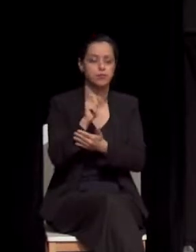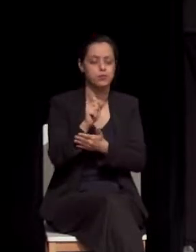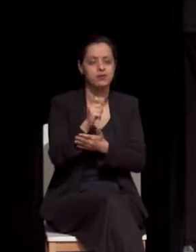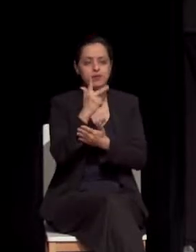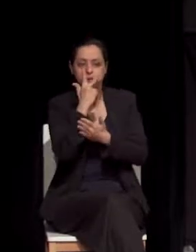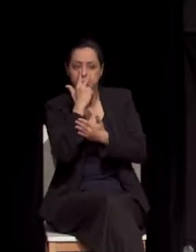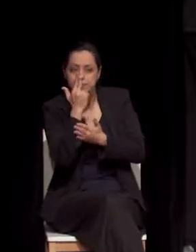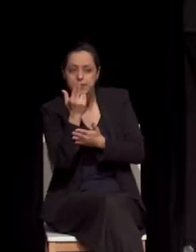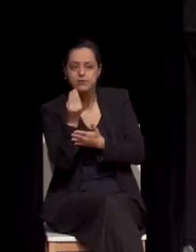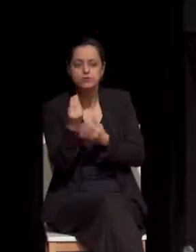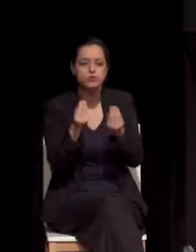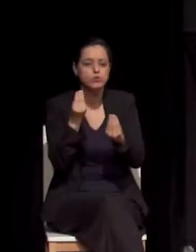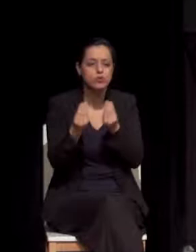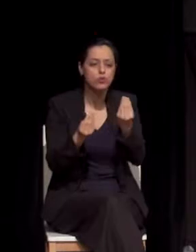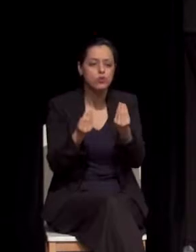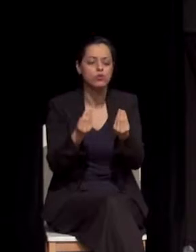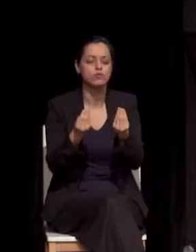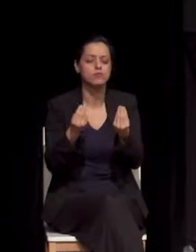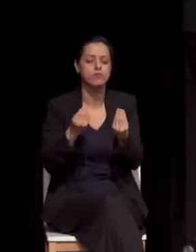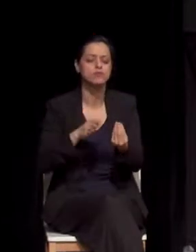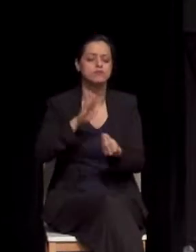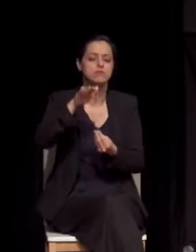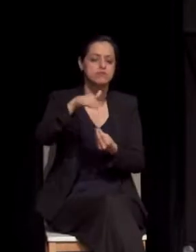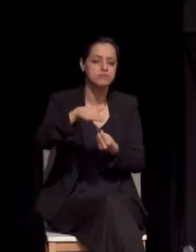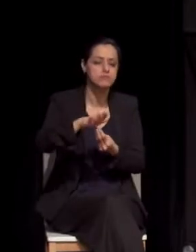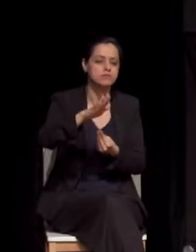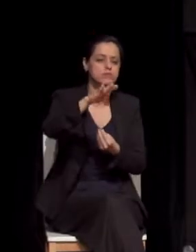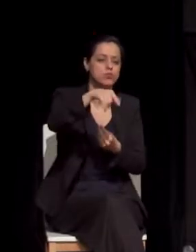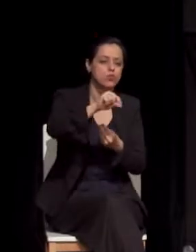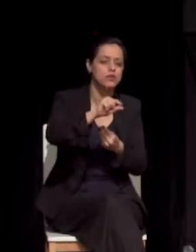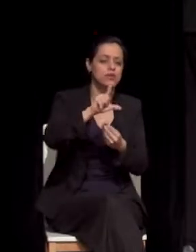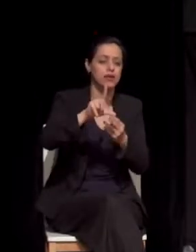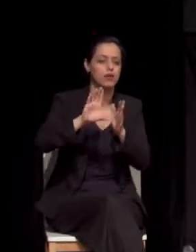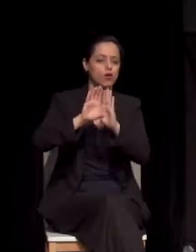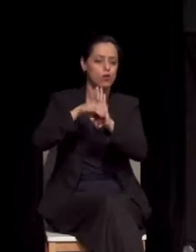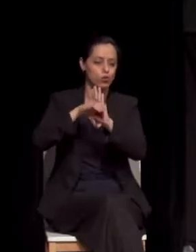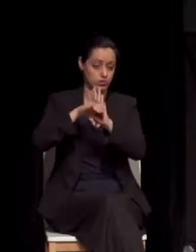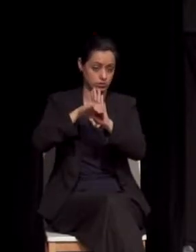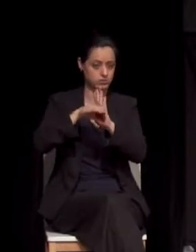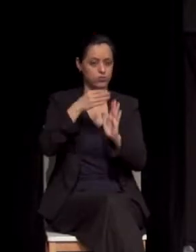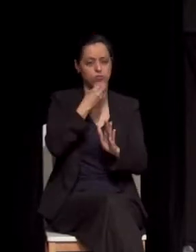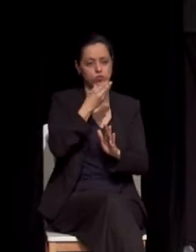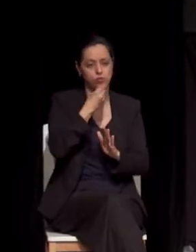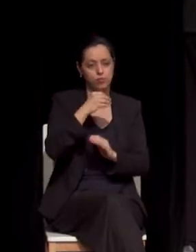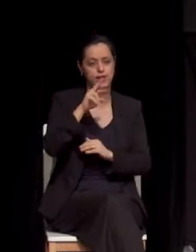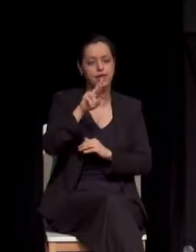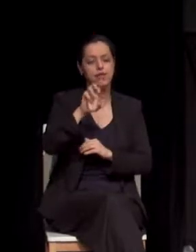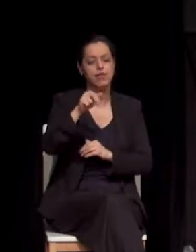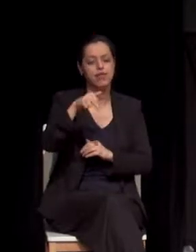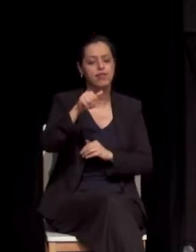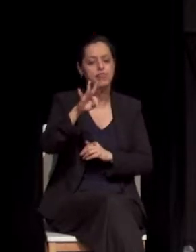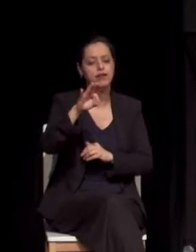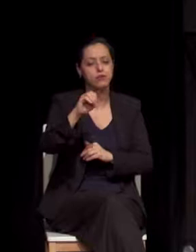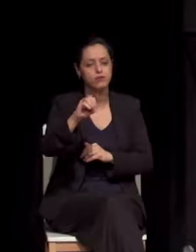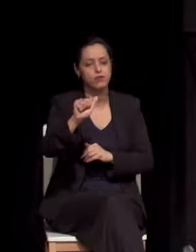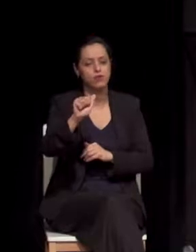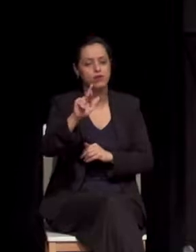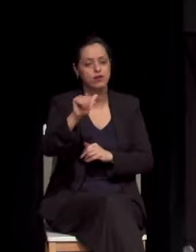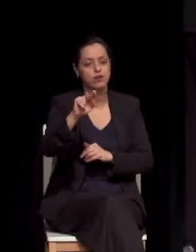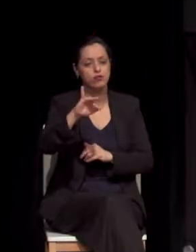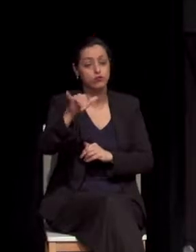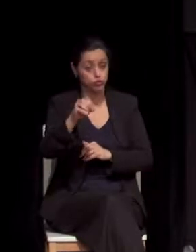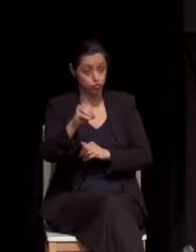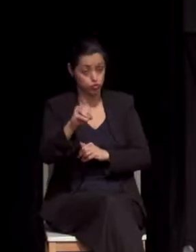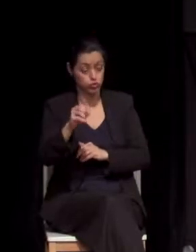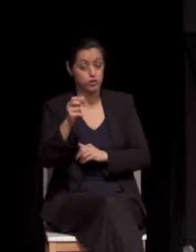valorização institucional, tomando emprestado um conceito de um pesquisador chamado Renato Araújo. E a gente viu essas ondas acontecerem no